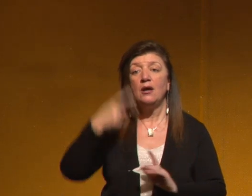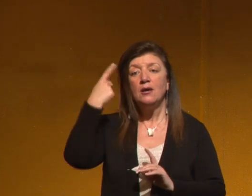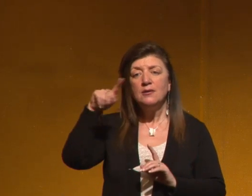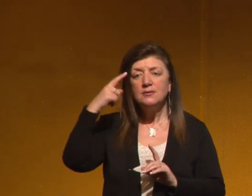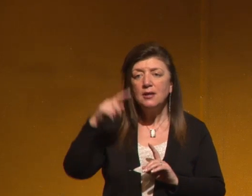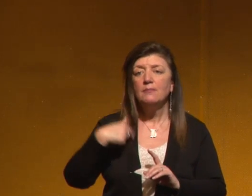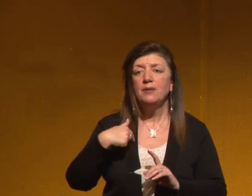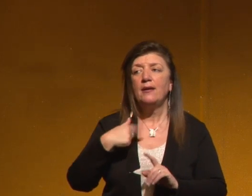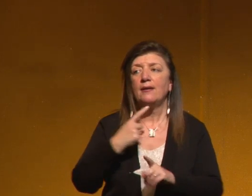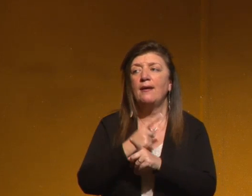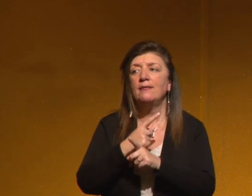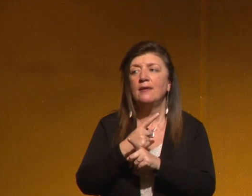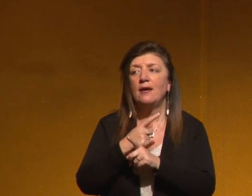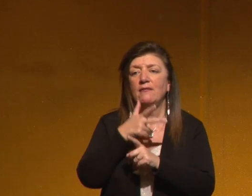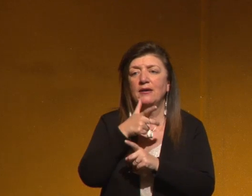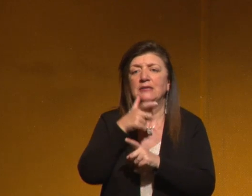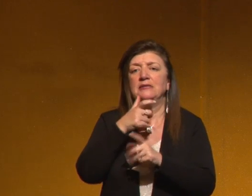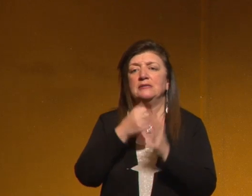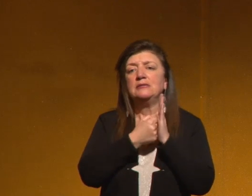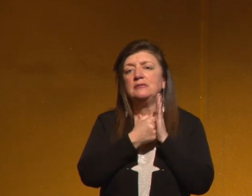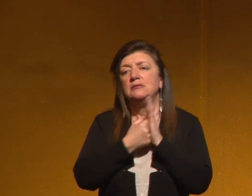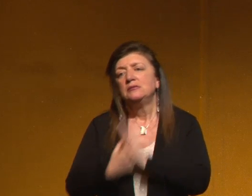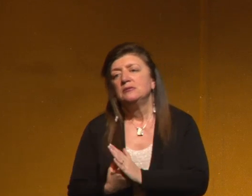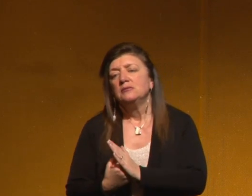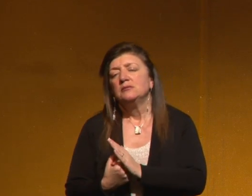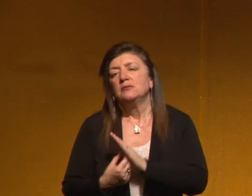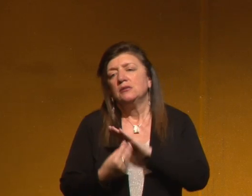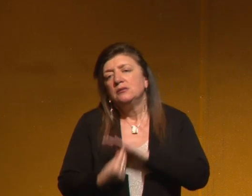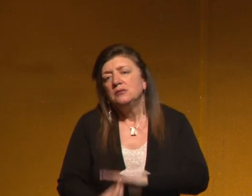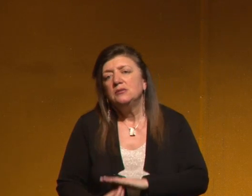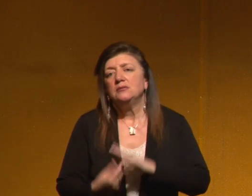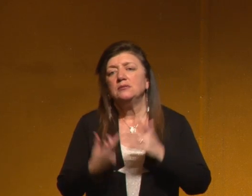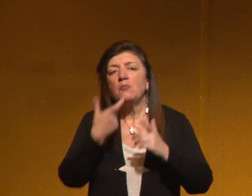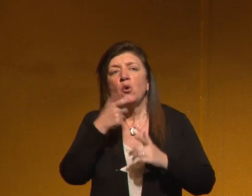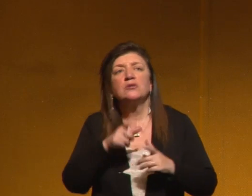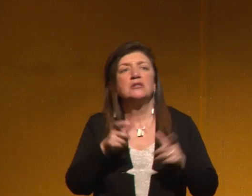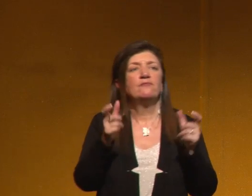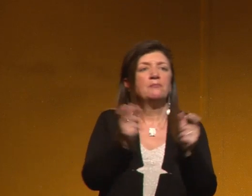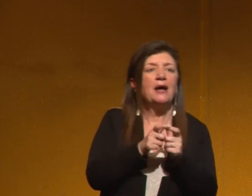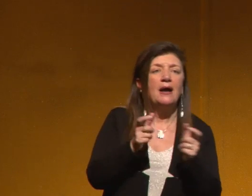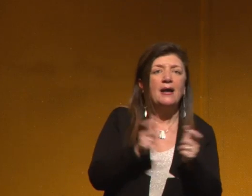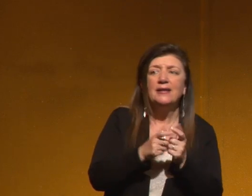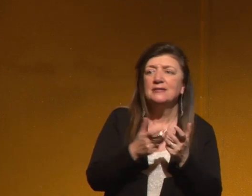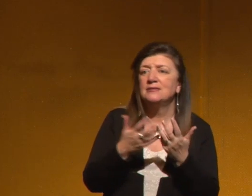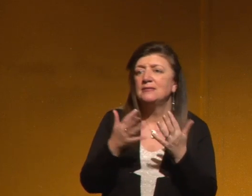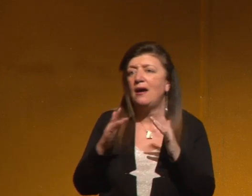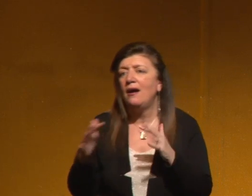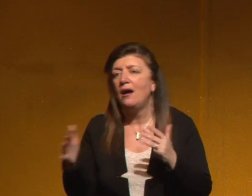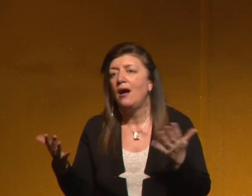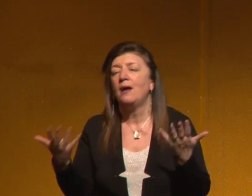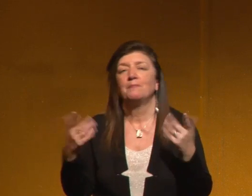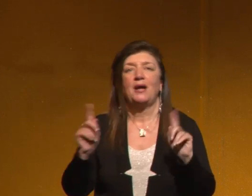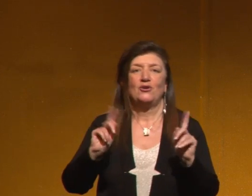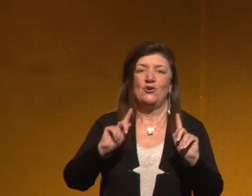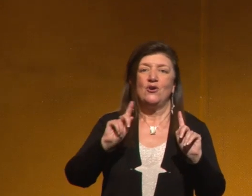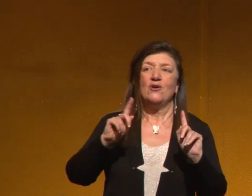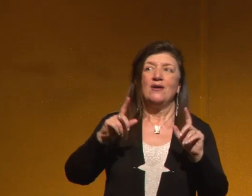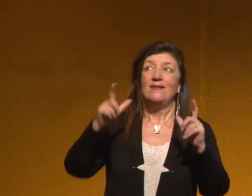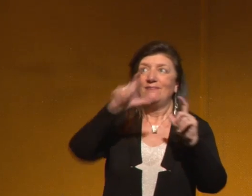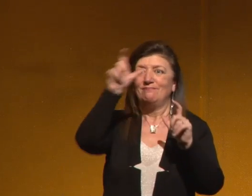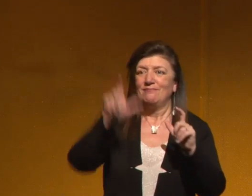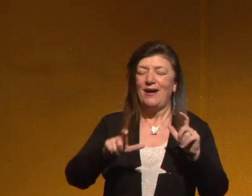rassegnare a questa idea di un paese così orgoglioso giustamente del proprio patrimonio